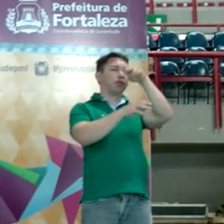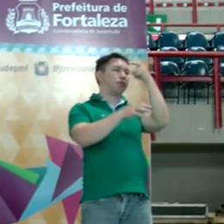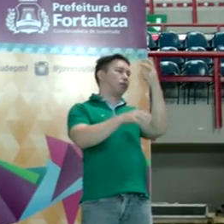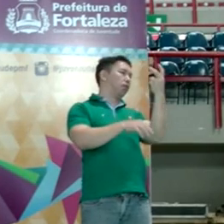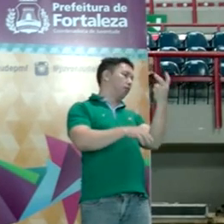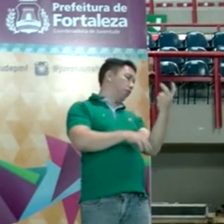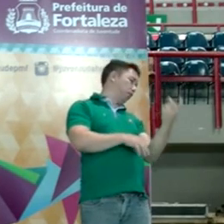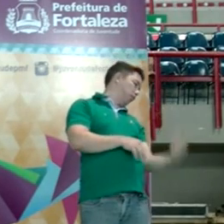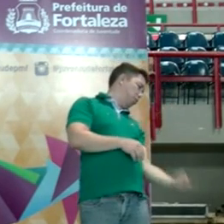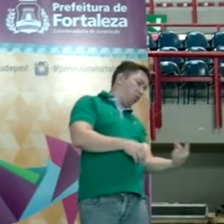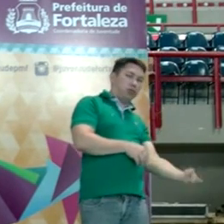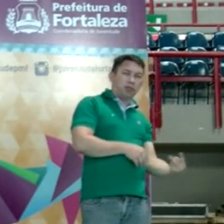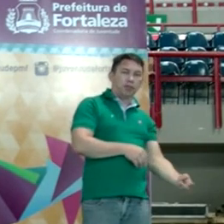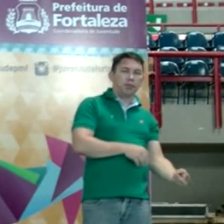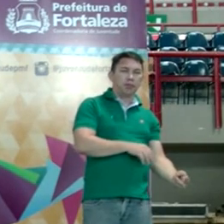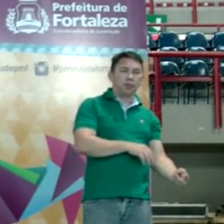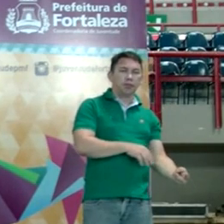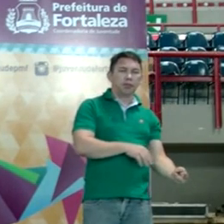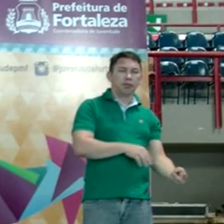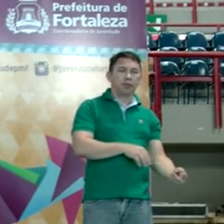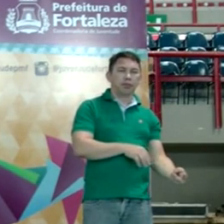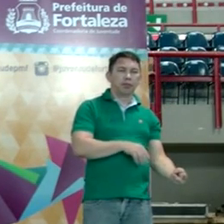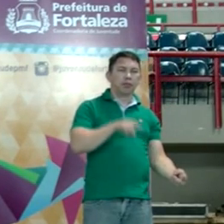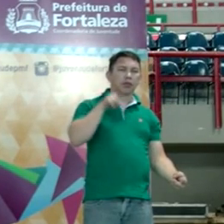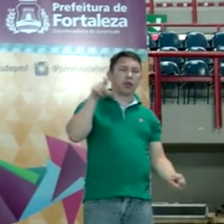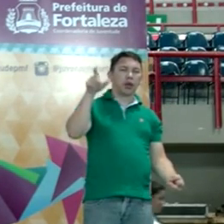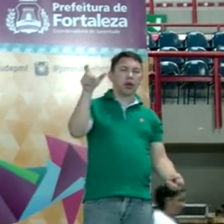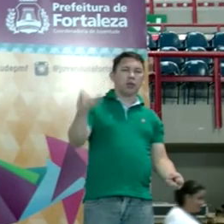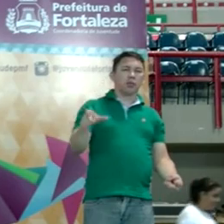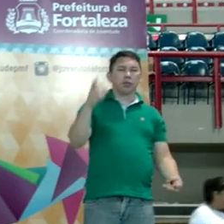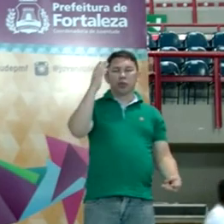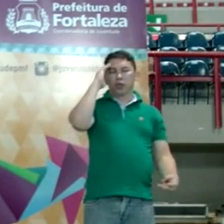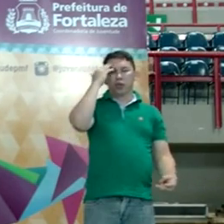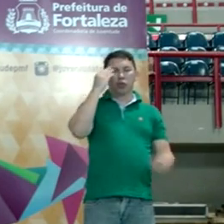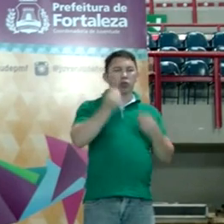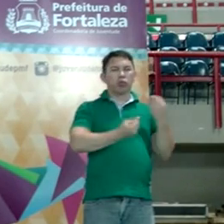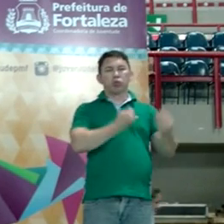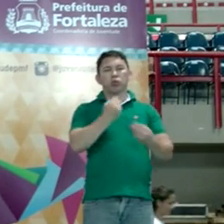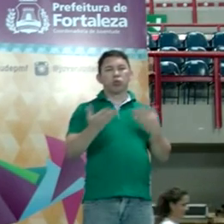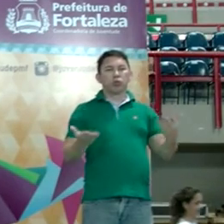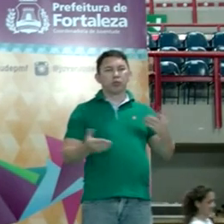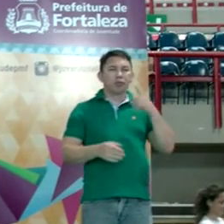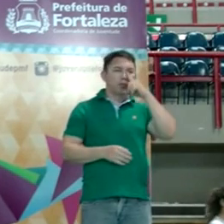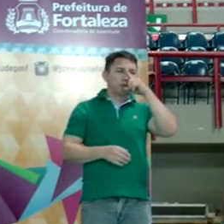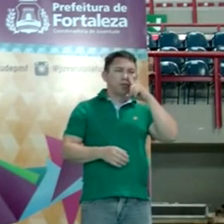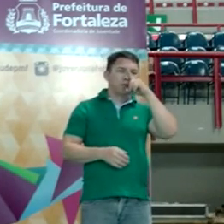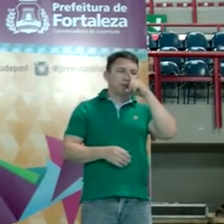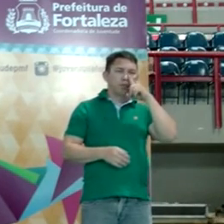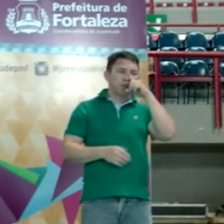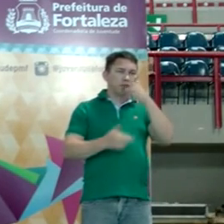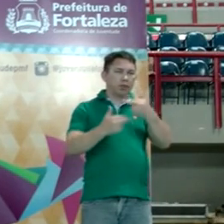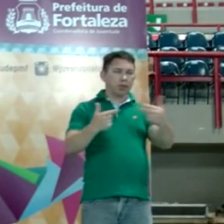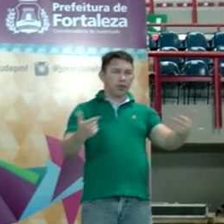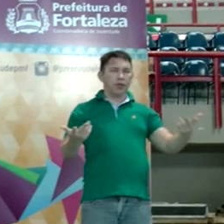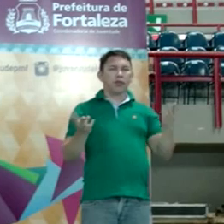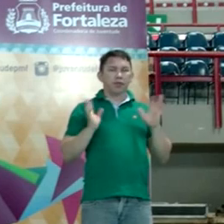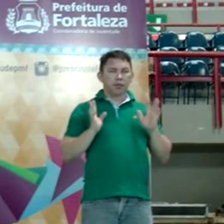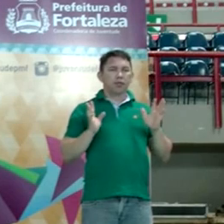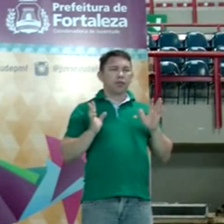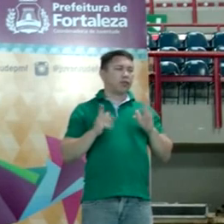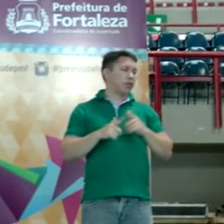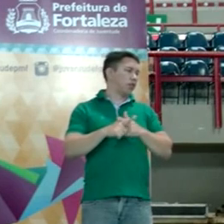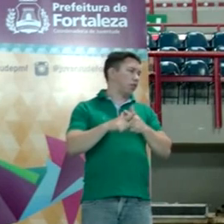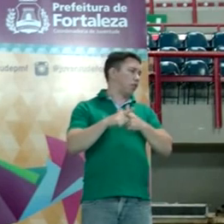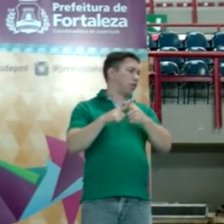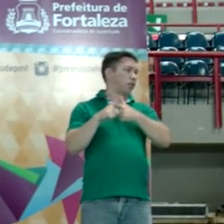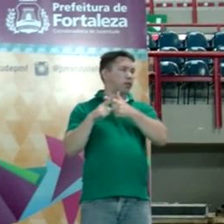morreram todos os dois. Quer dizer, é uma pessoa que não entende o que o petróleo faz, o o risco que ele tem, aquela coisa toda, né? É o